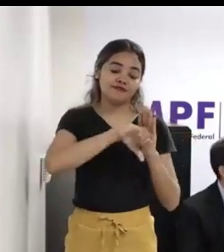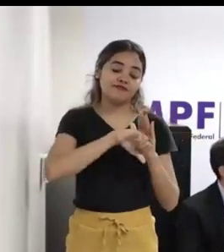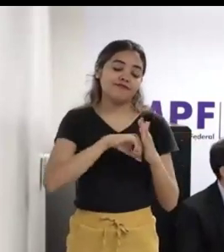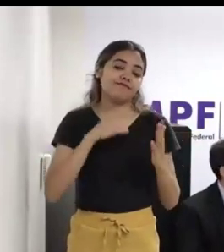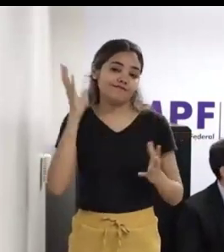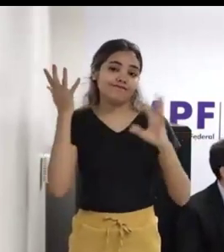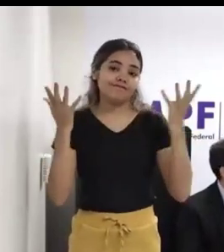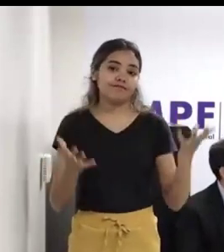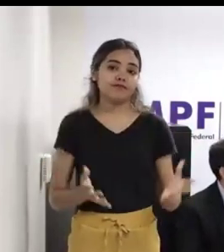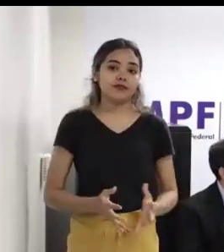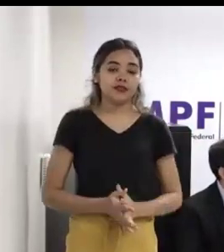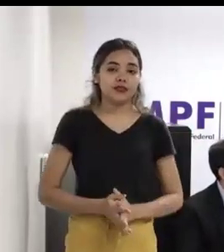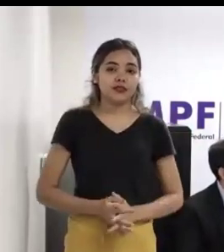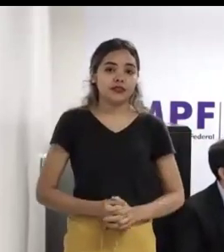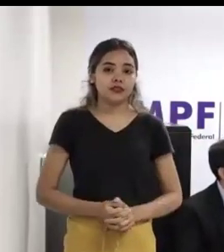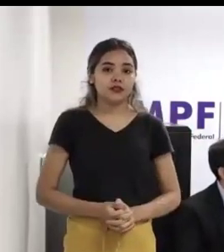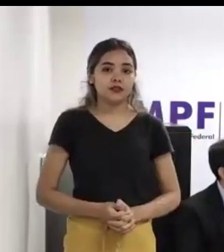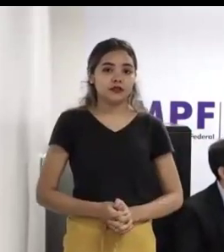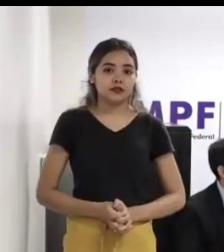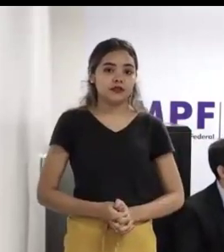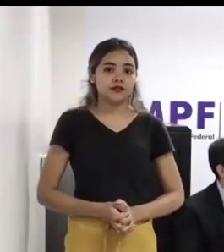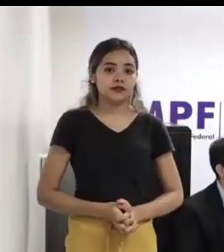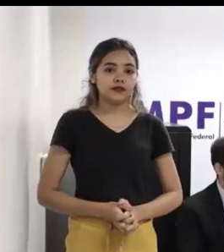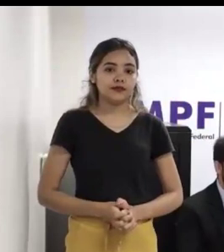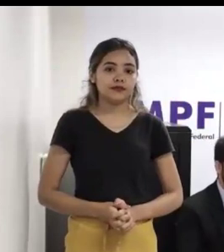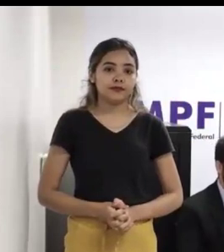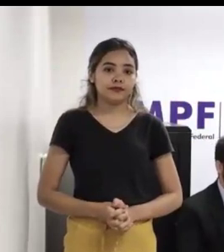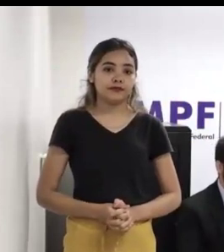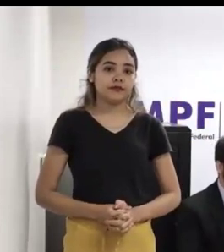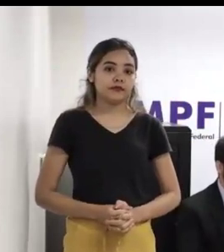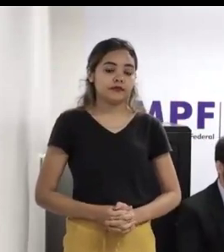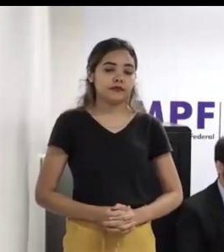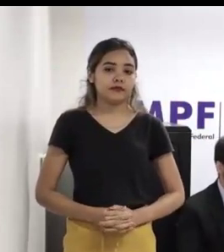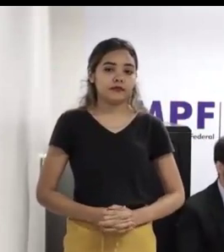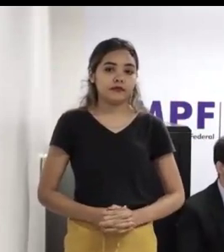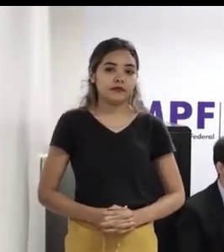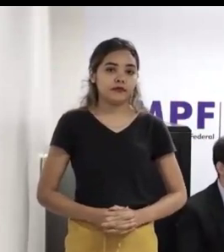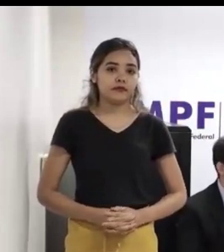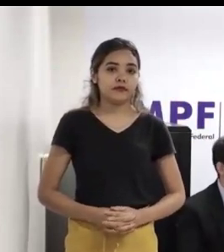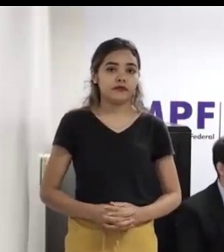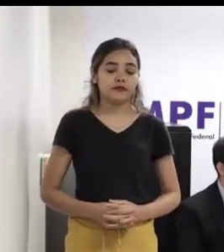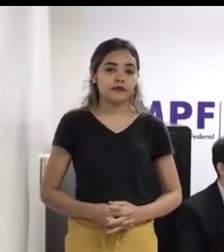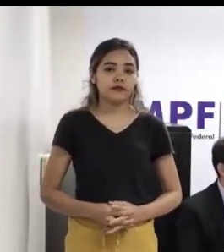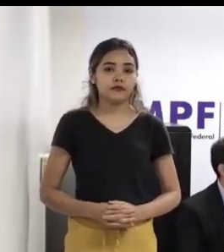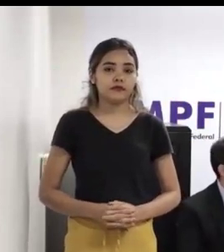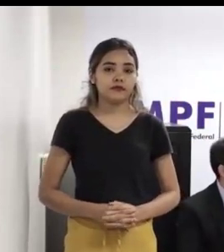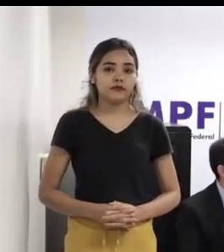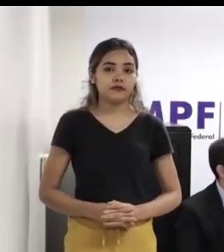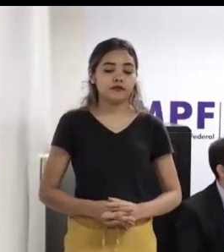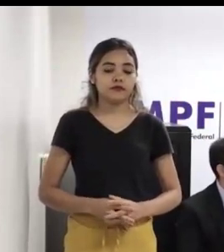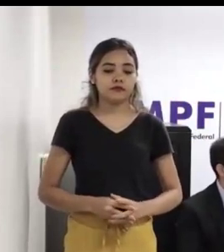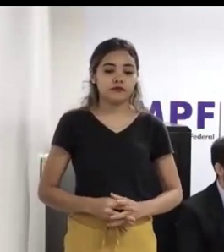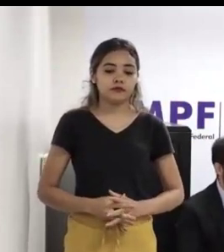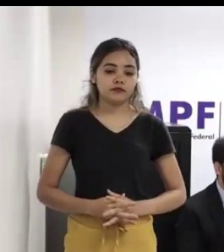ela permite Ela é uma grande inovação um grande ganho pra sociedade mas ela permite que apesar de todas as